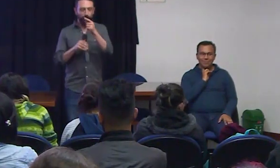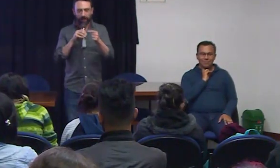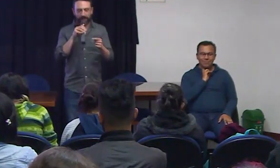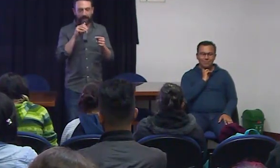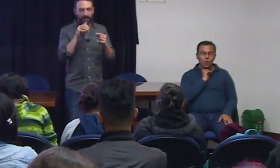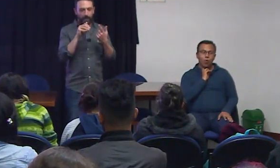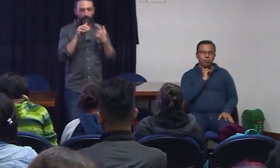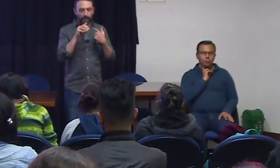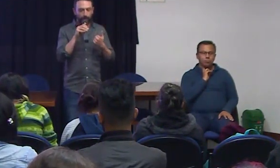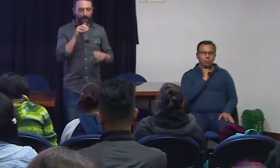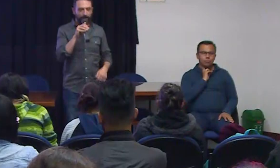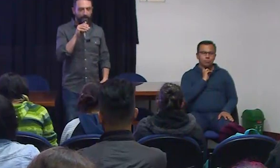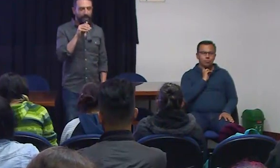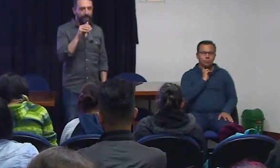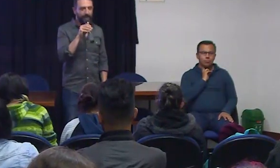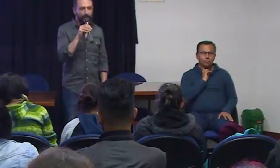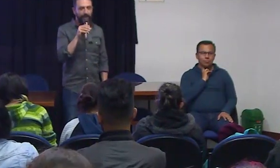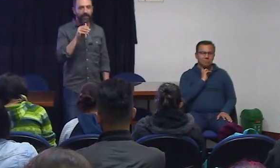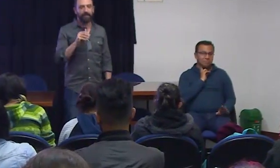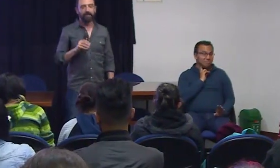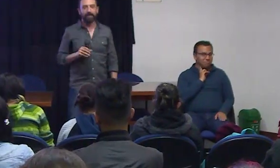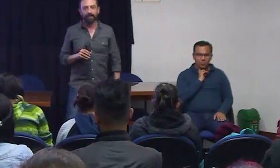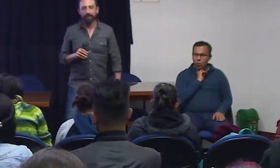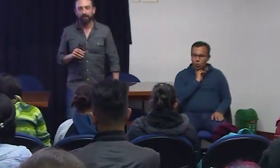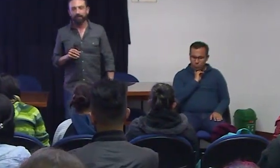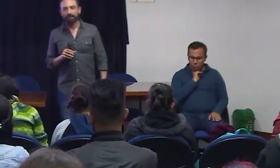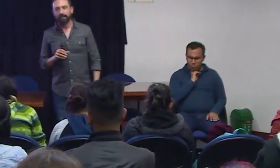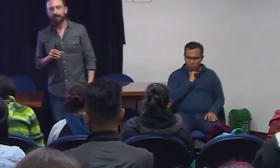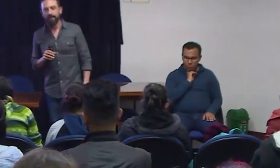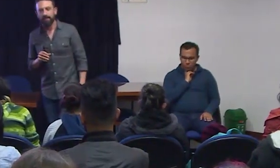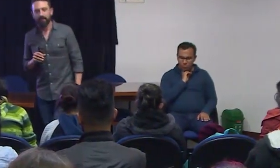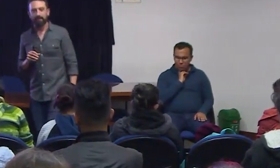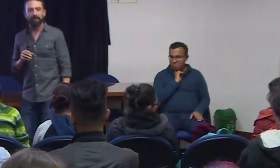eso por allá tiene la voz como herramienta también